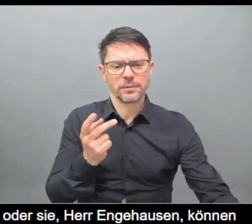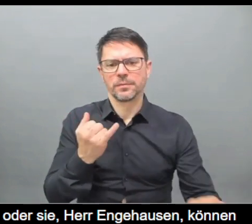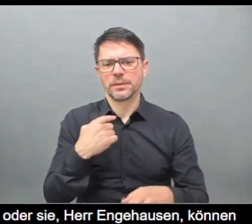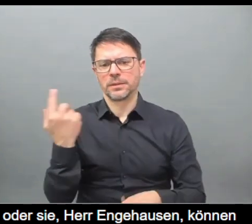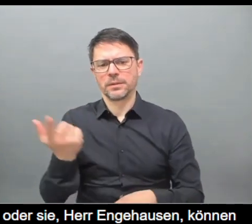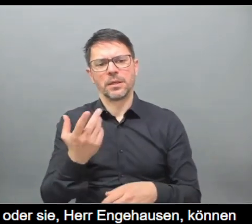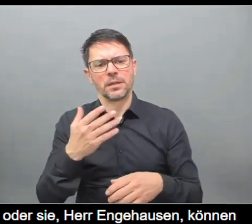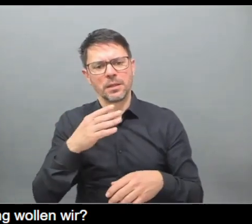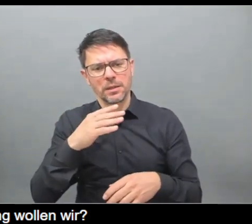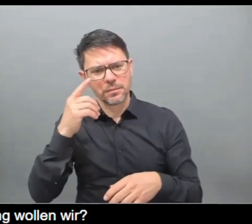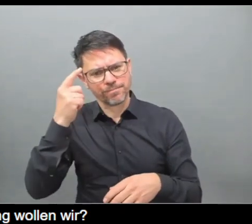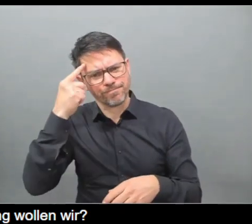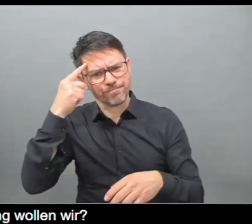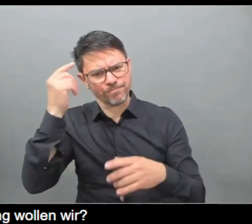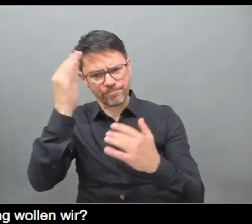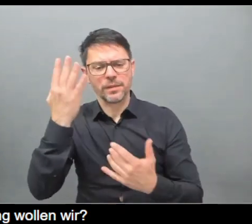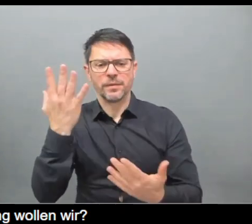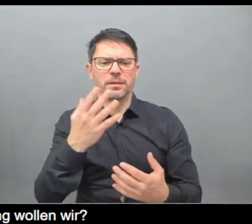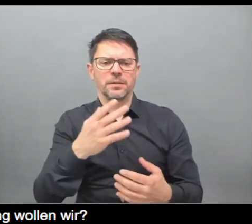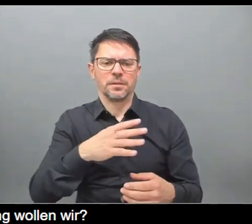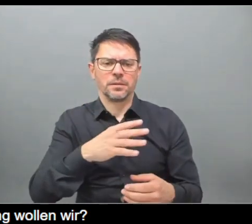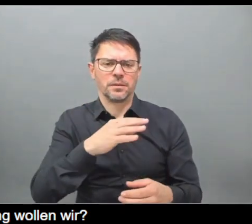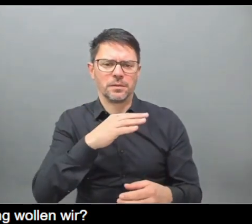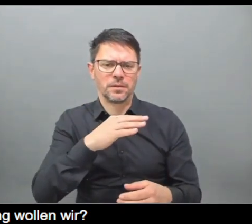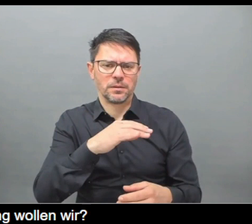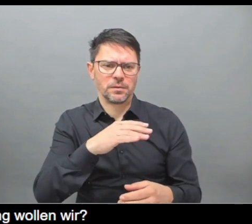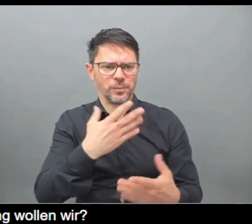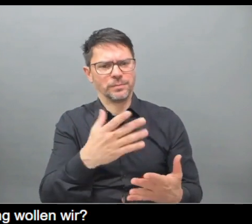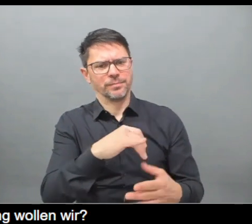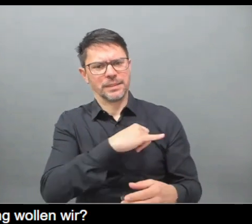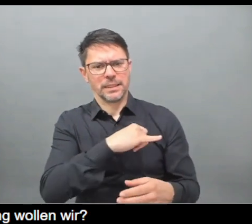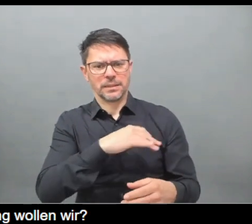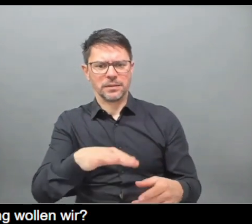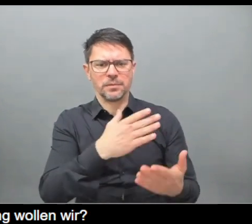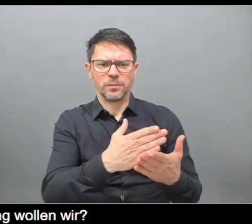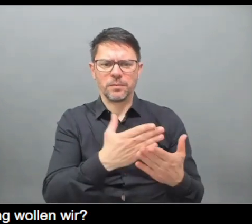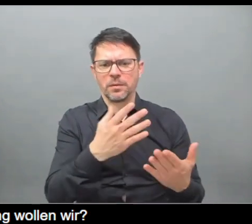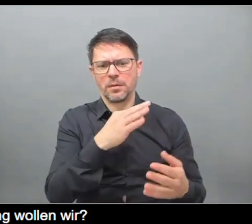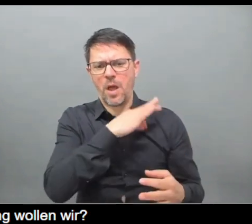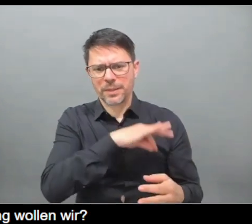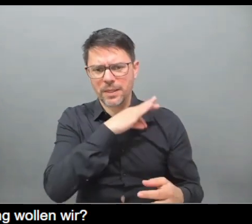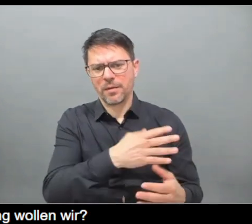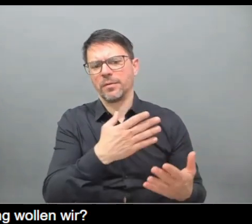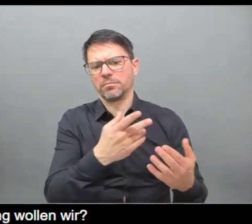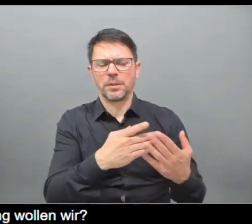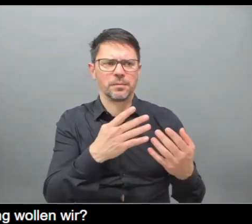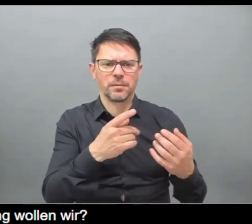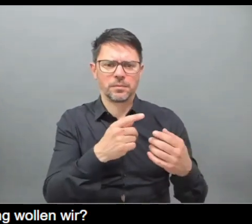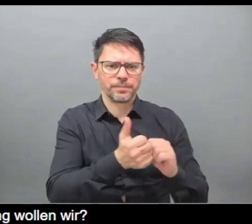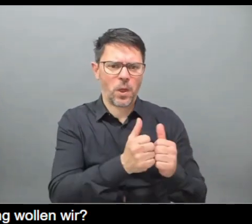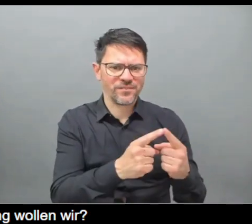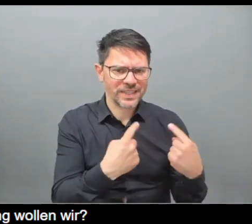Sportverein oder so zumuten, dass er sich um die GEMA-Frage kümmert. Aber dort, wo es einfach nur um ein Sommerfest oder Ähnliches geht,